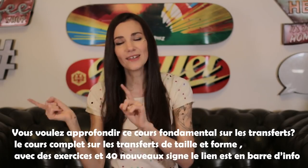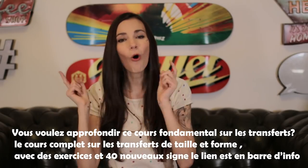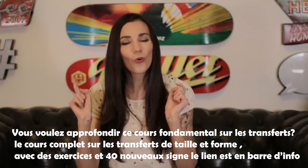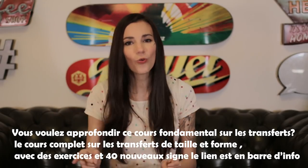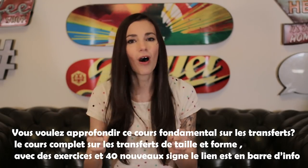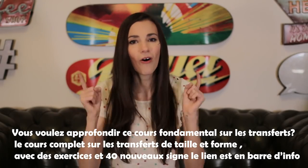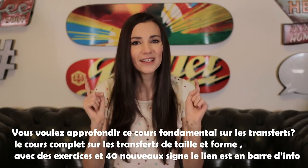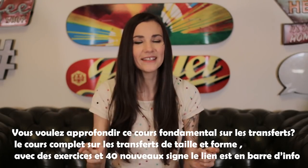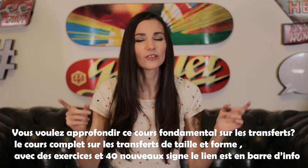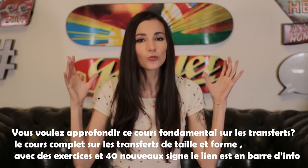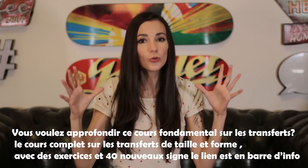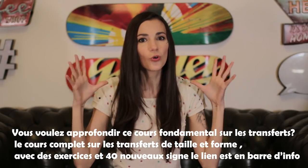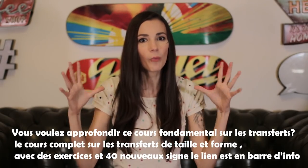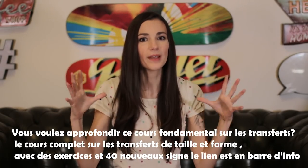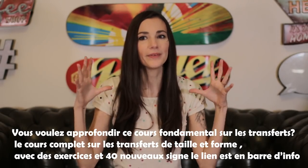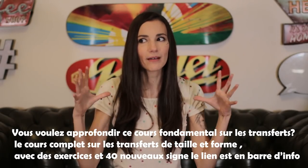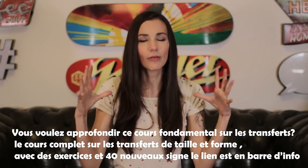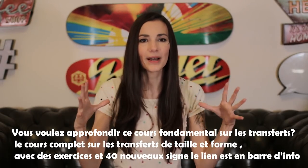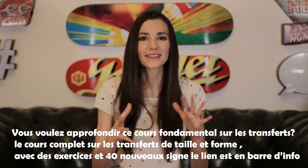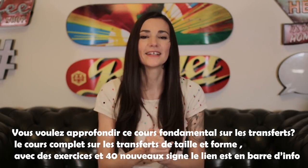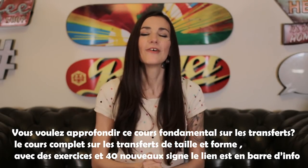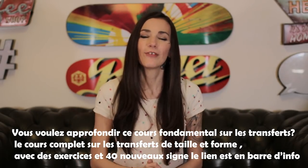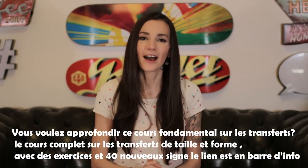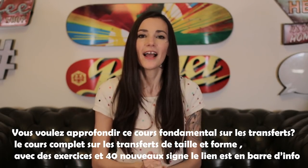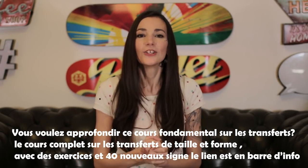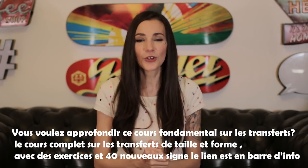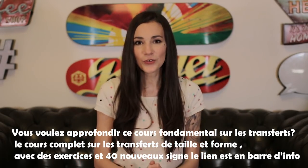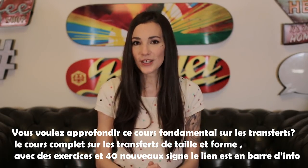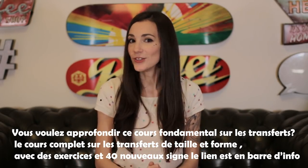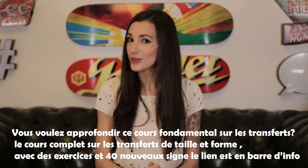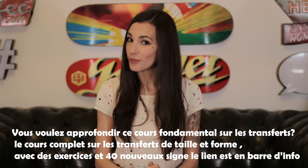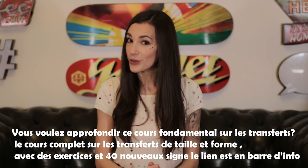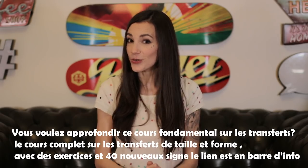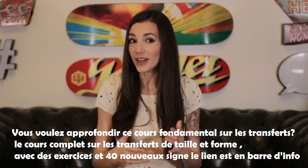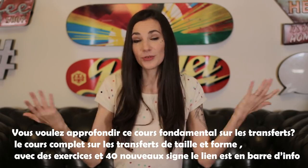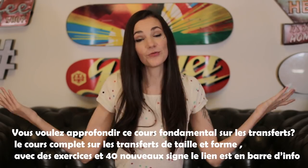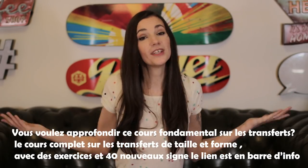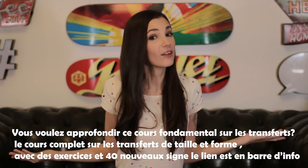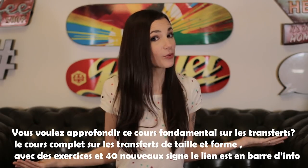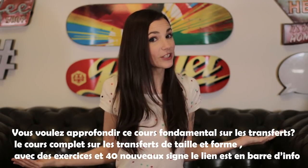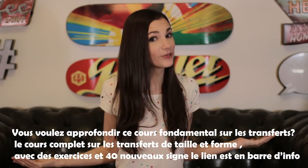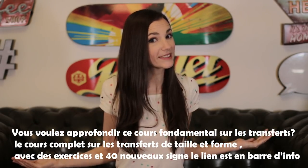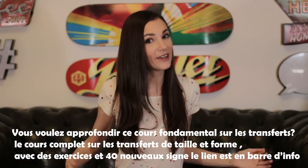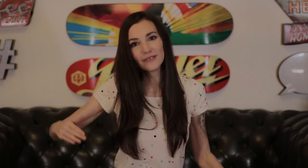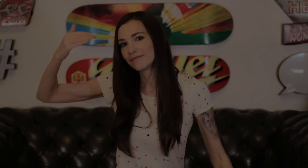au cours en ligne tout complet, bien compact. Voilà, je vous souhaite une bonne soirée puis je vous dis à dans le prochain cours. Salut!